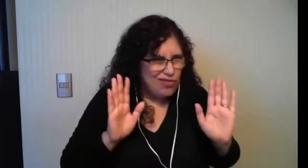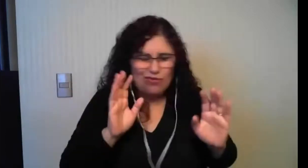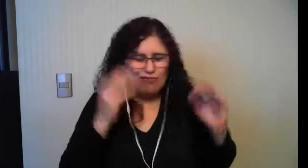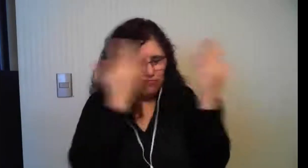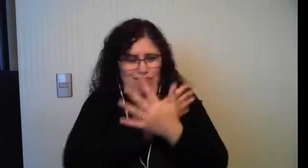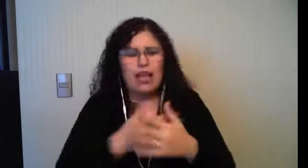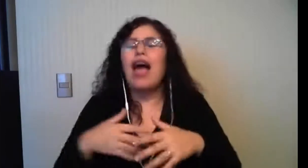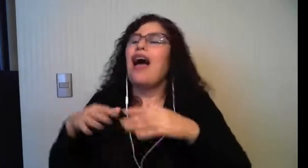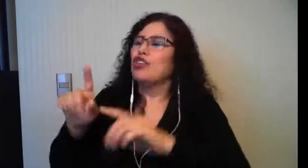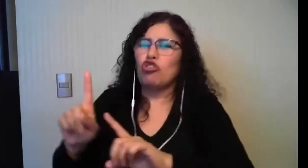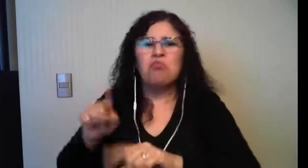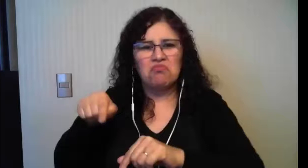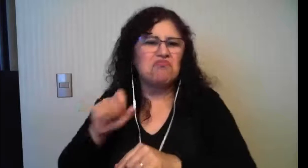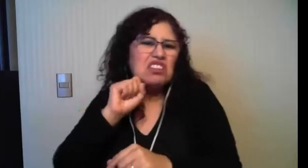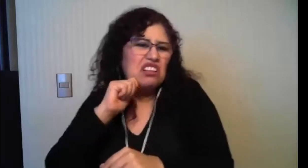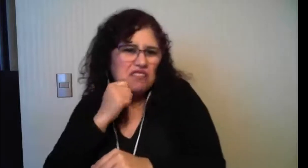a eso.